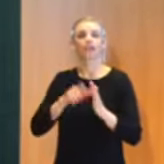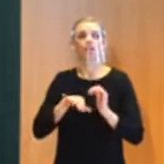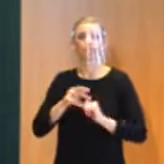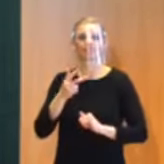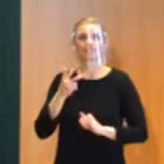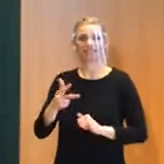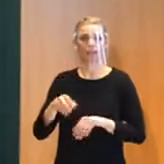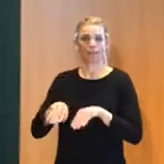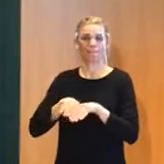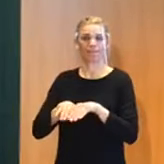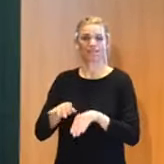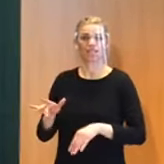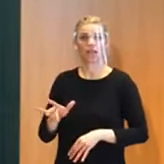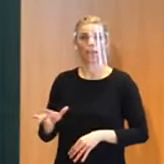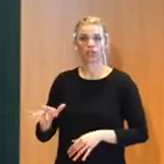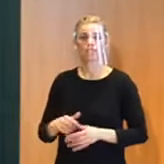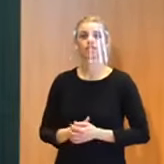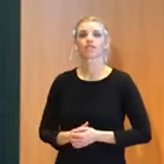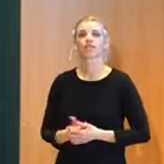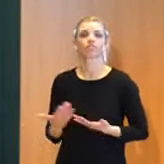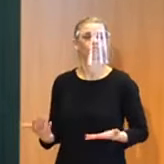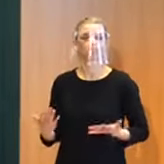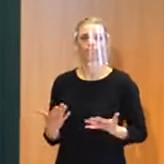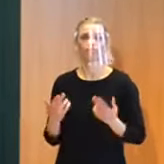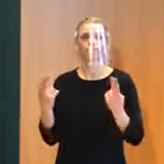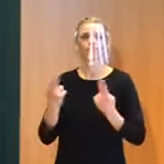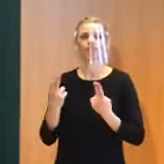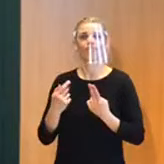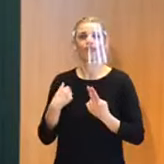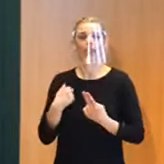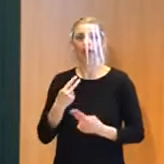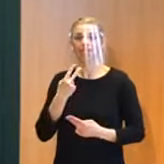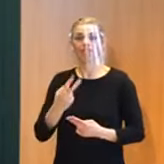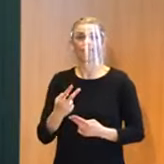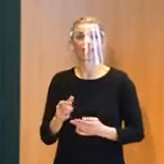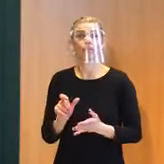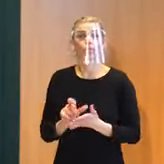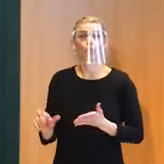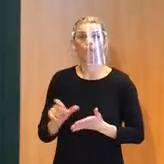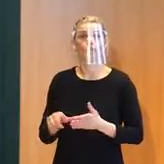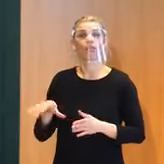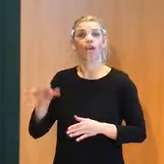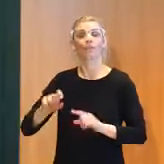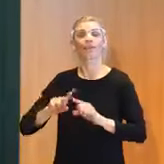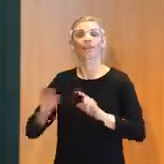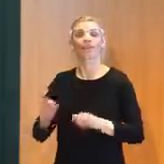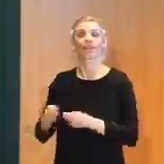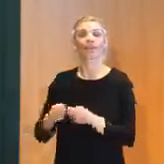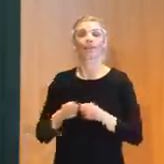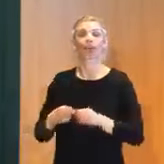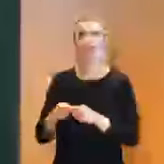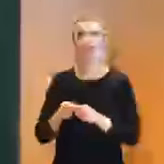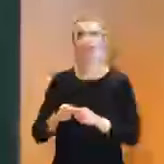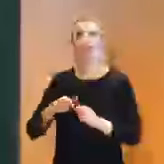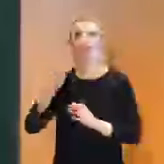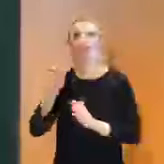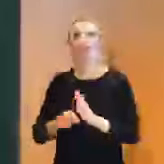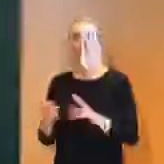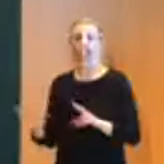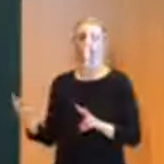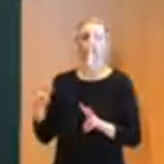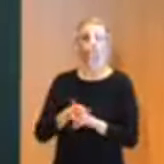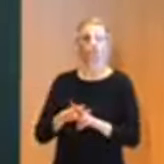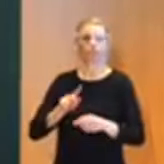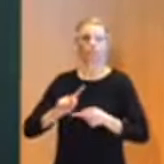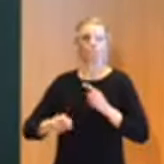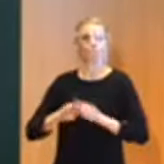ministerské pozície a je principiálne nevidím najmenší dôvod, aby iné koaličné strany zasahovali do personálnej politiky strany